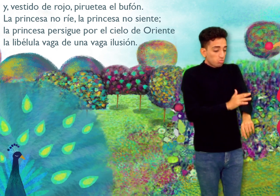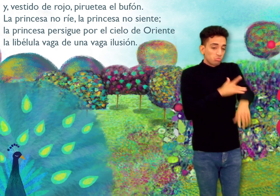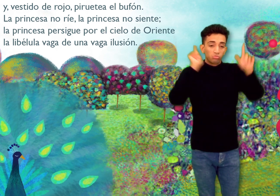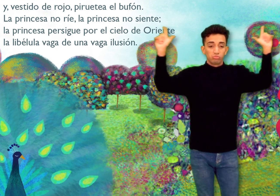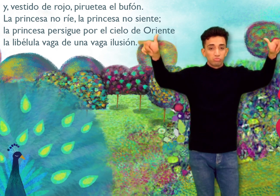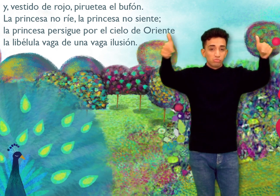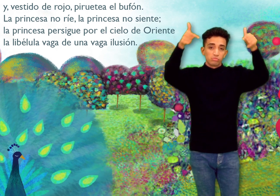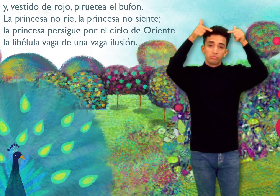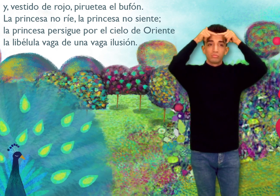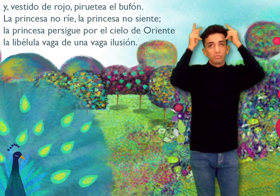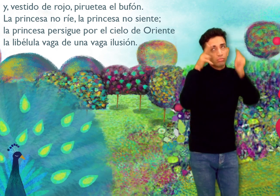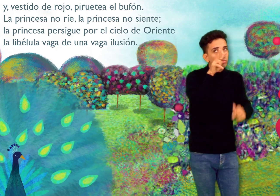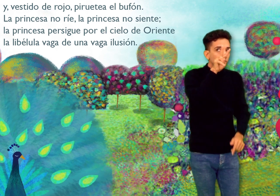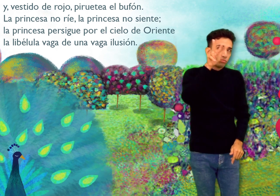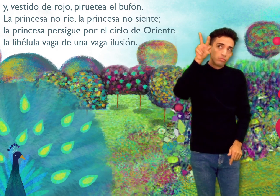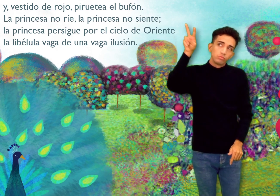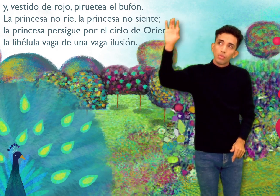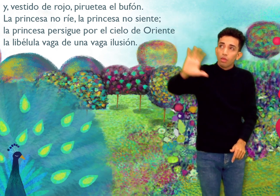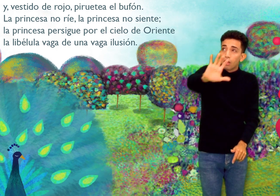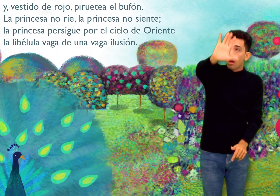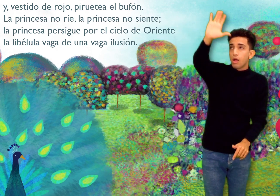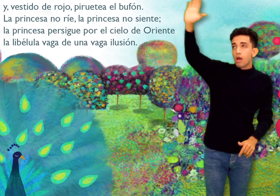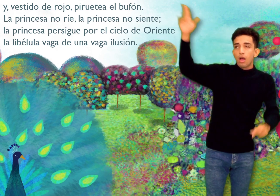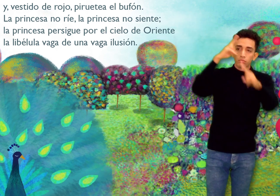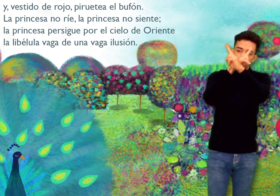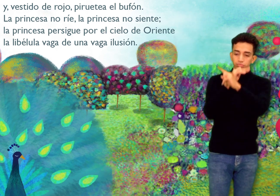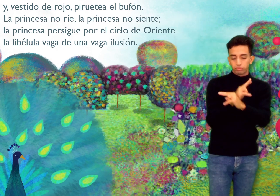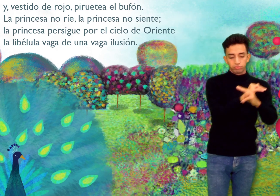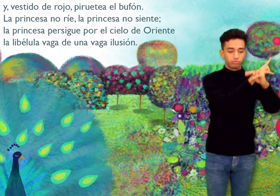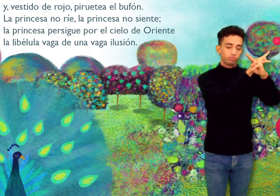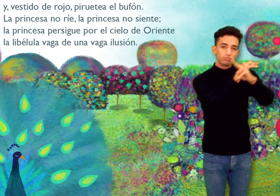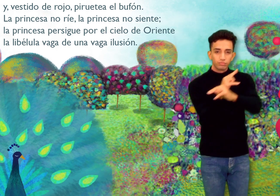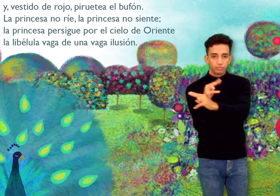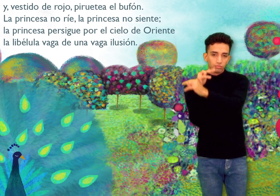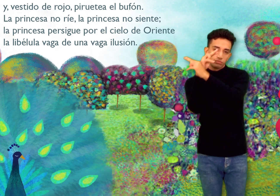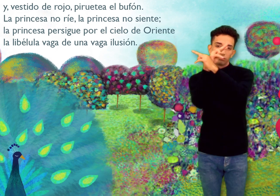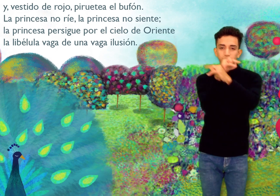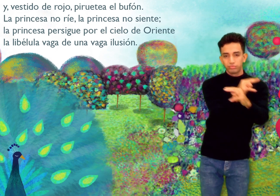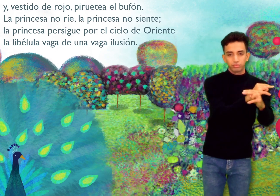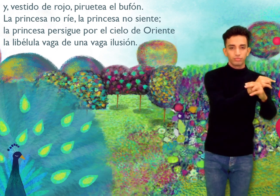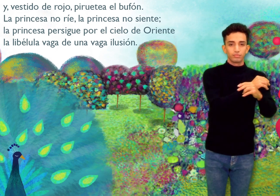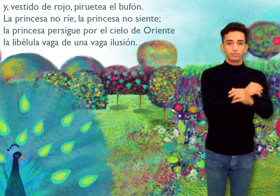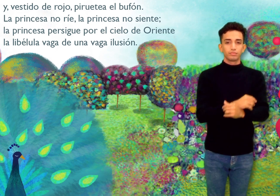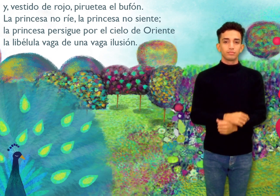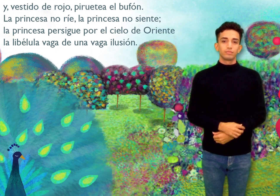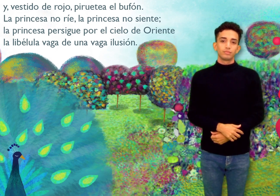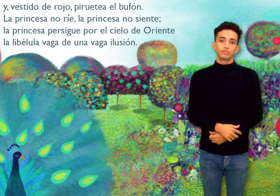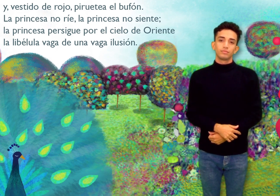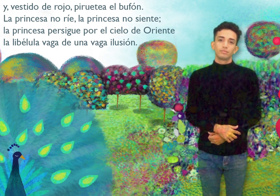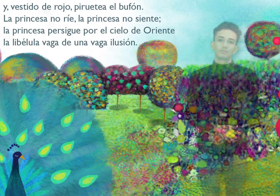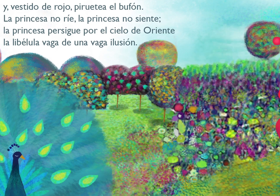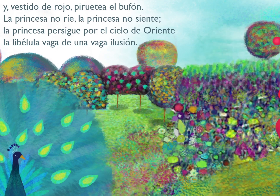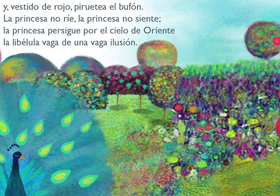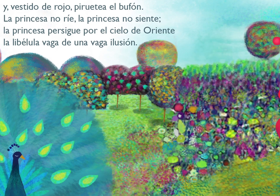princesa no siente. La princesa persigue por el cielo de oriente la libélula vaga de una vaga ilusión.